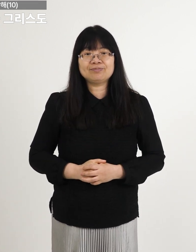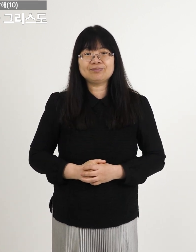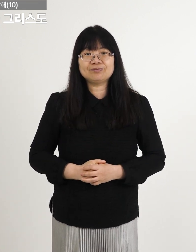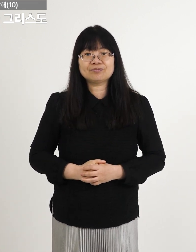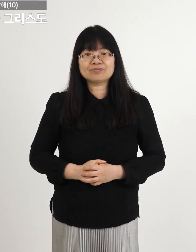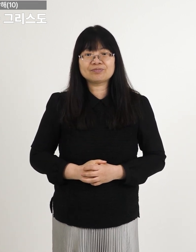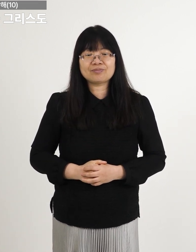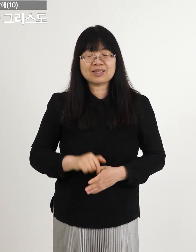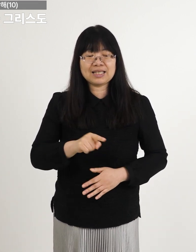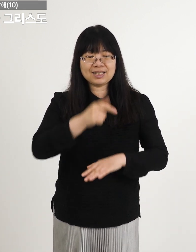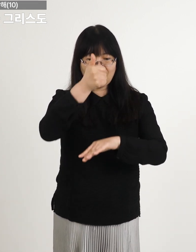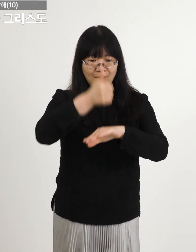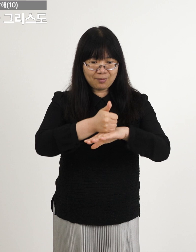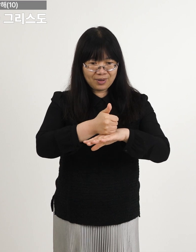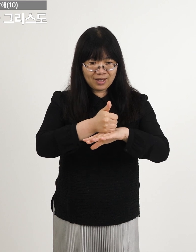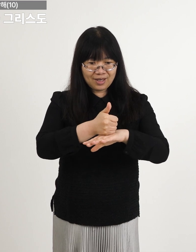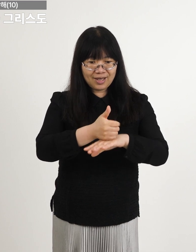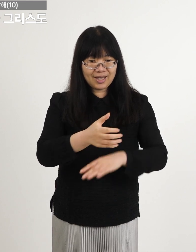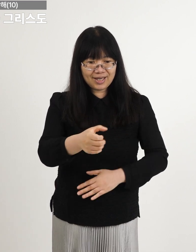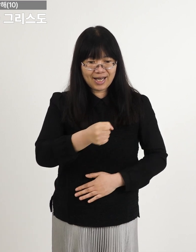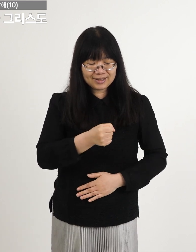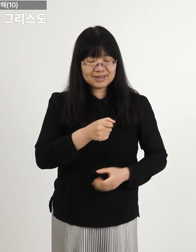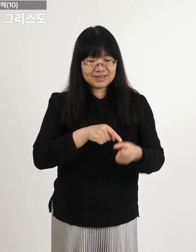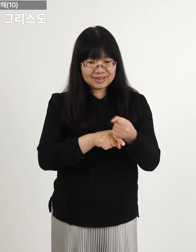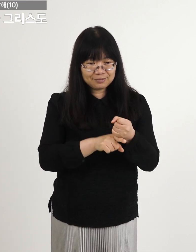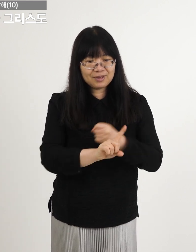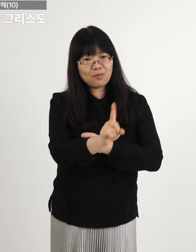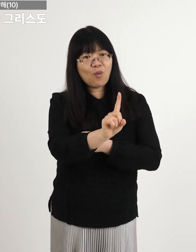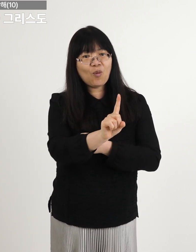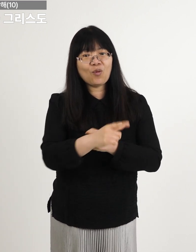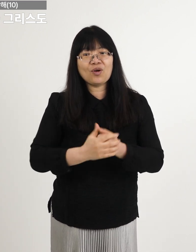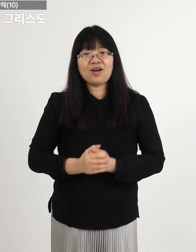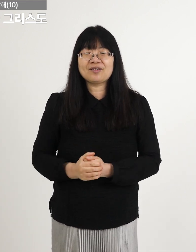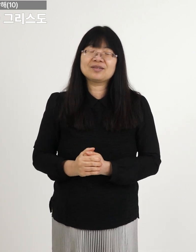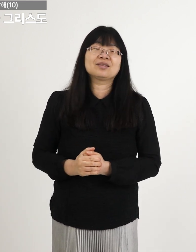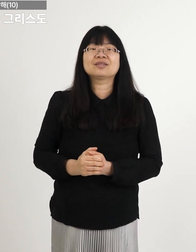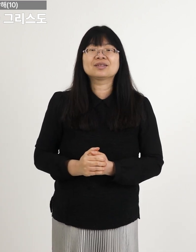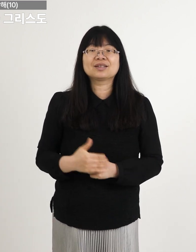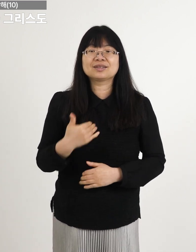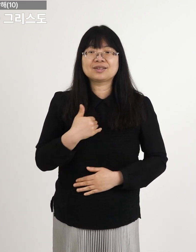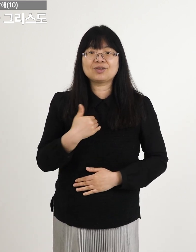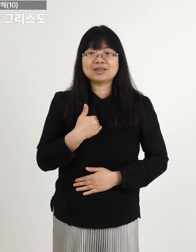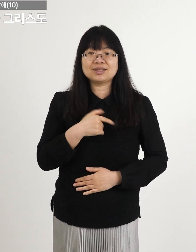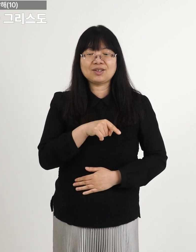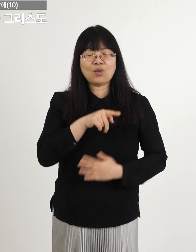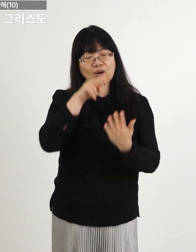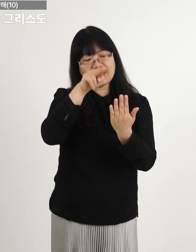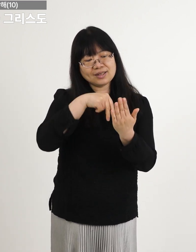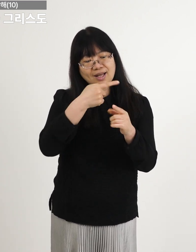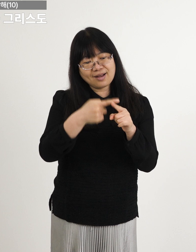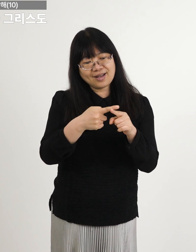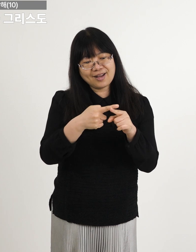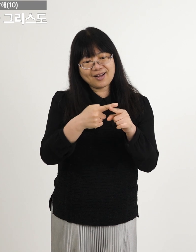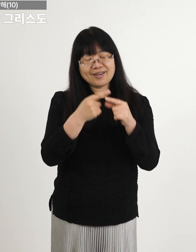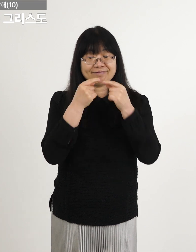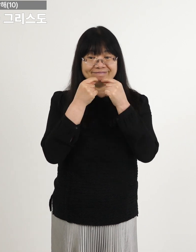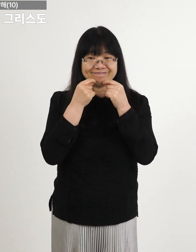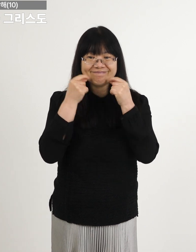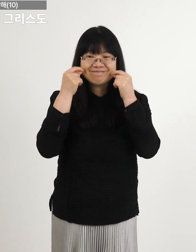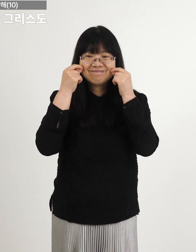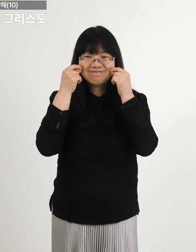이 결말이 갖는 해학적 의미가 뭘까요? 저는 이 대목을 읽다가